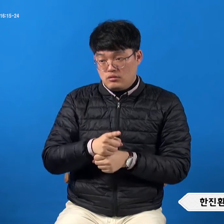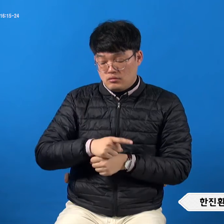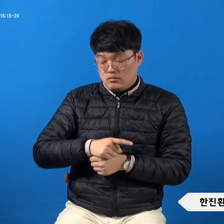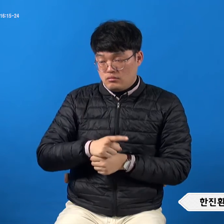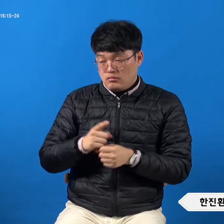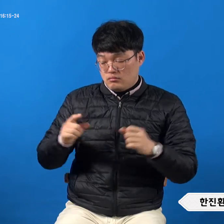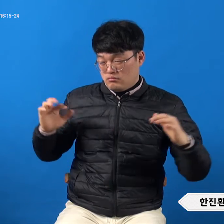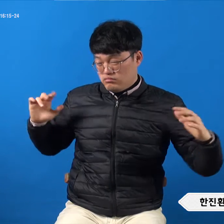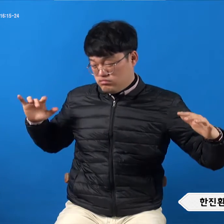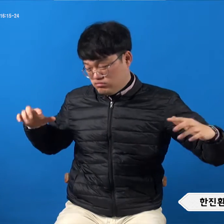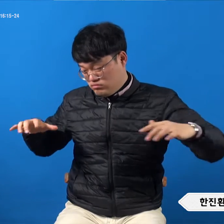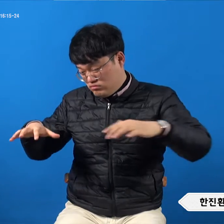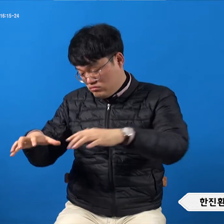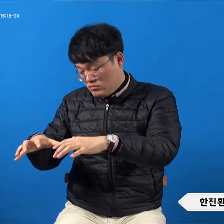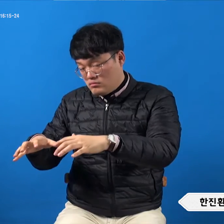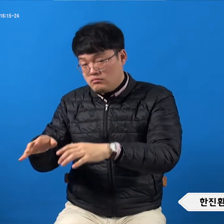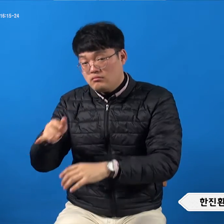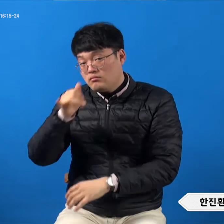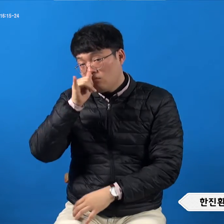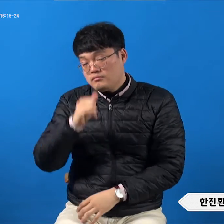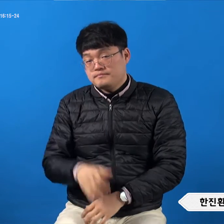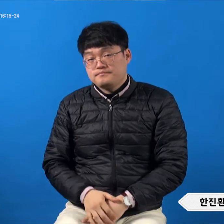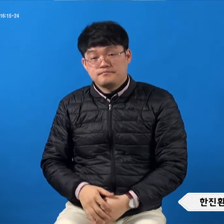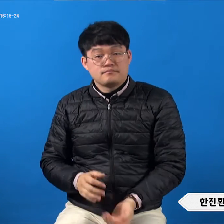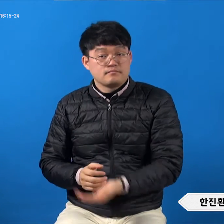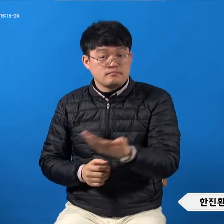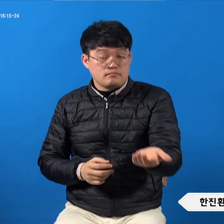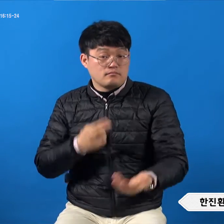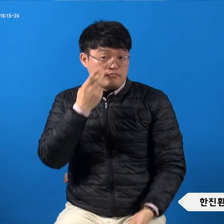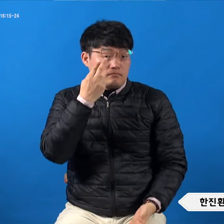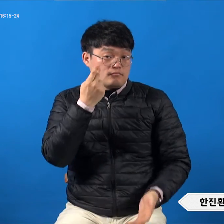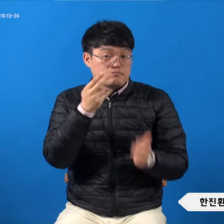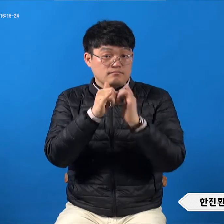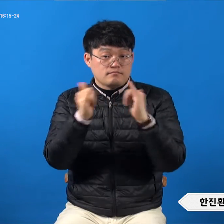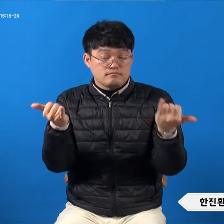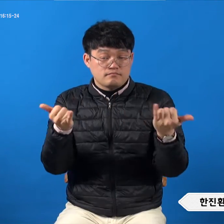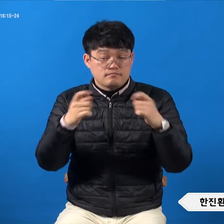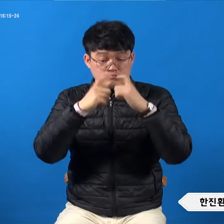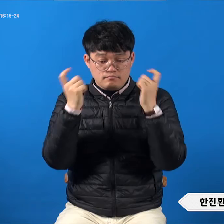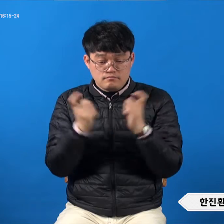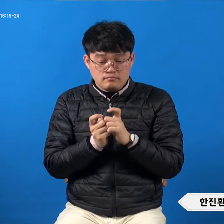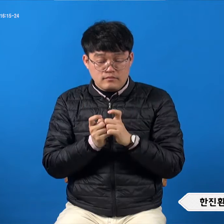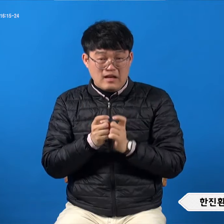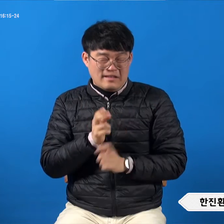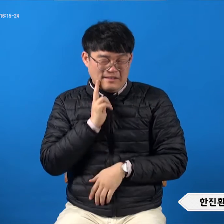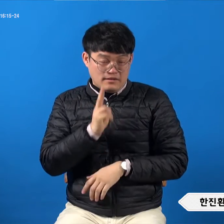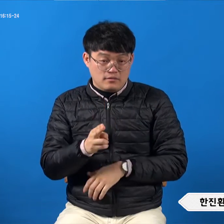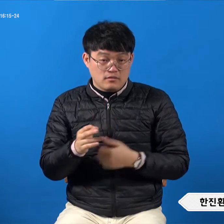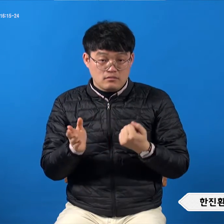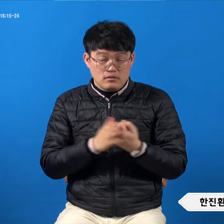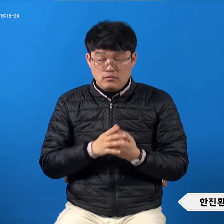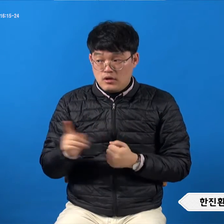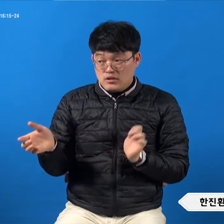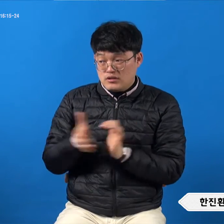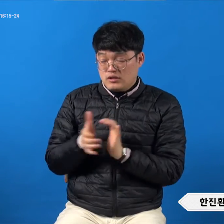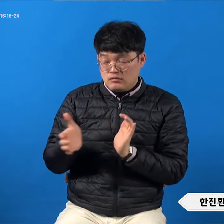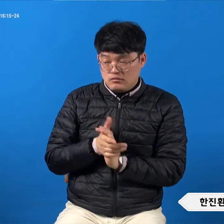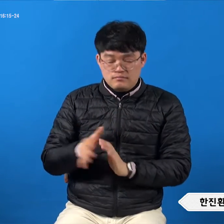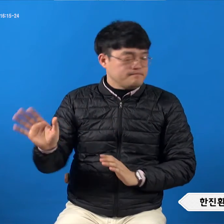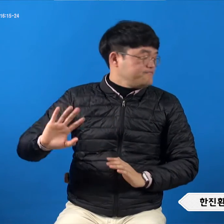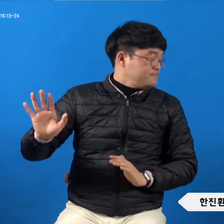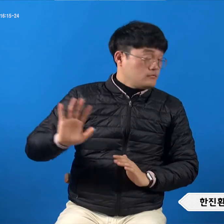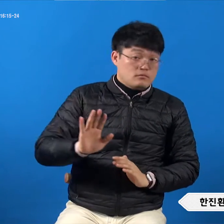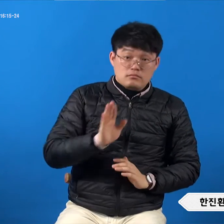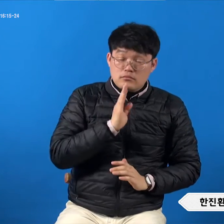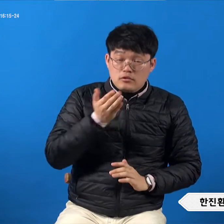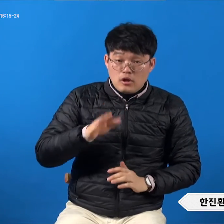알았는지 속속 모여든 것입니다. 미국 사람들 개인주의가 강하고 그래서 그렇게 잘 하지 않는데